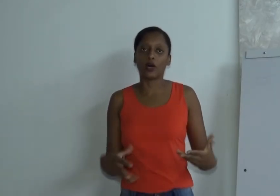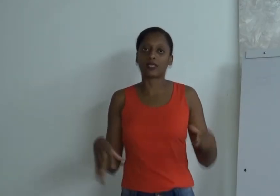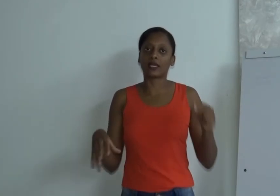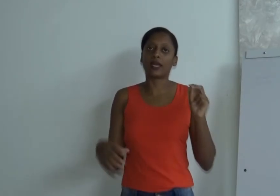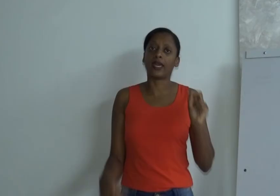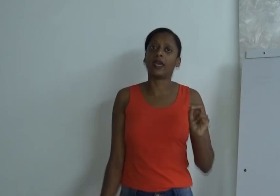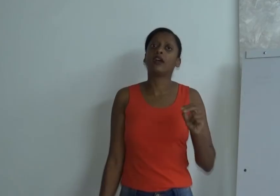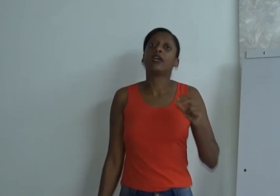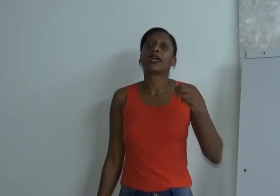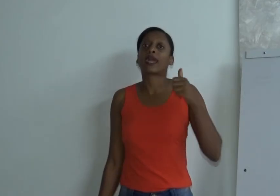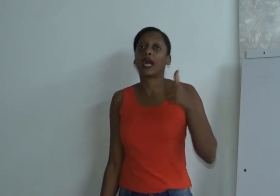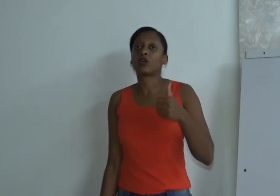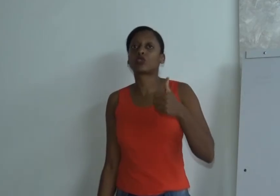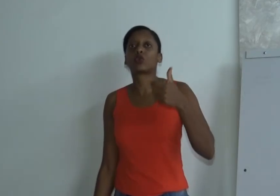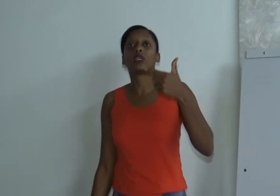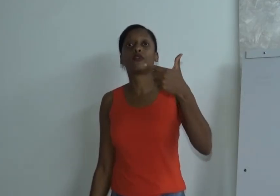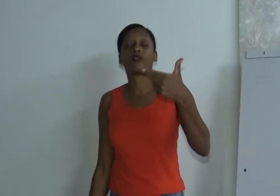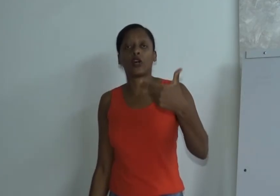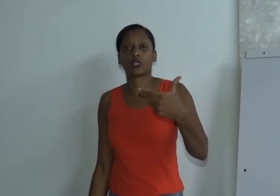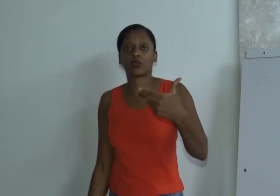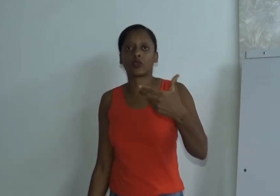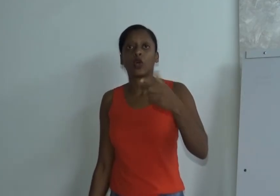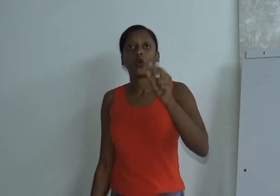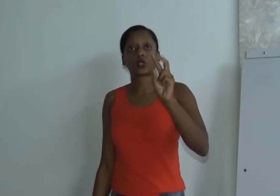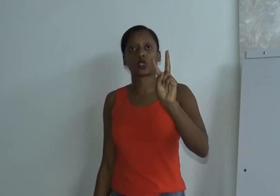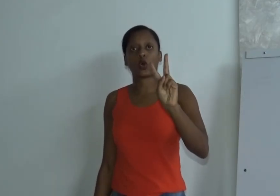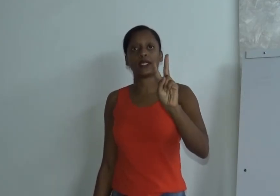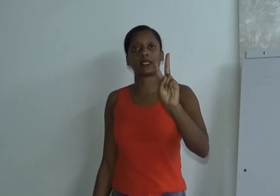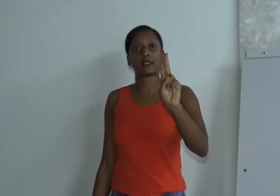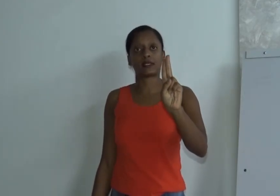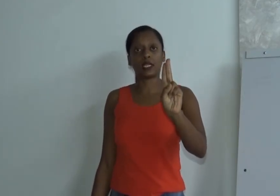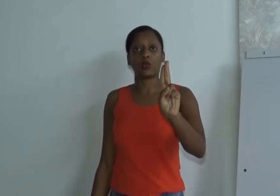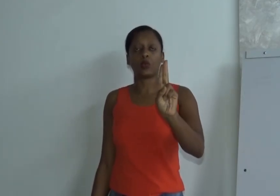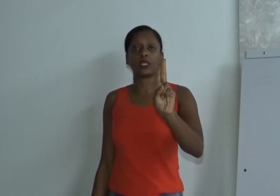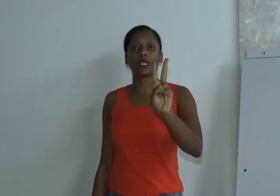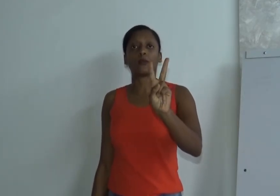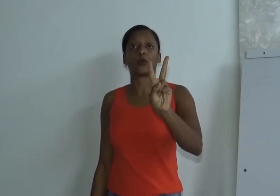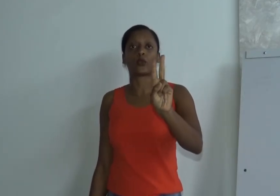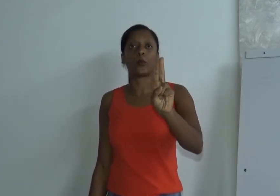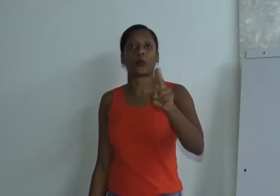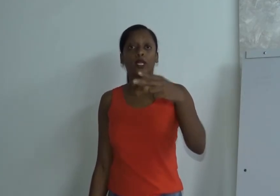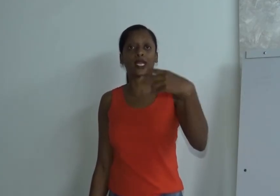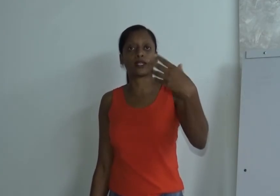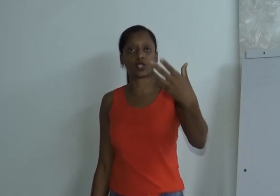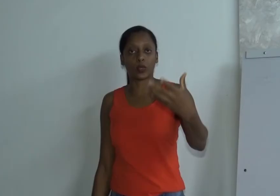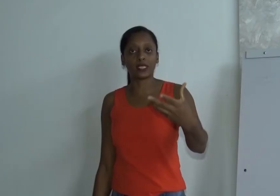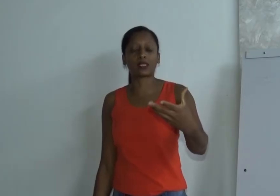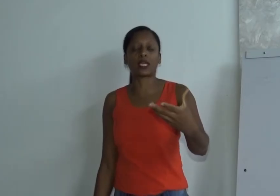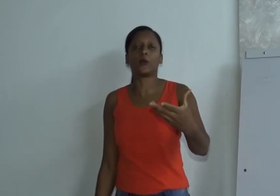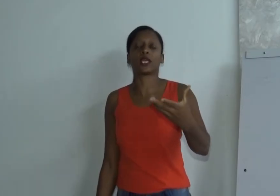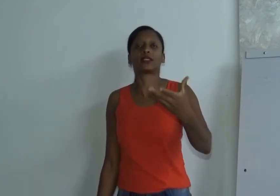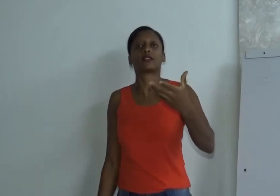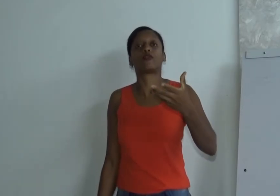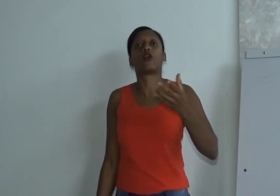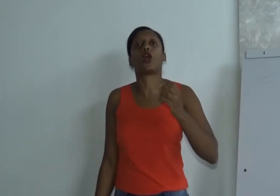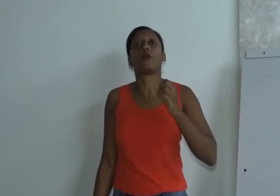óssea é cálcio e fósforo. Os dois se unem por ligações químicas e formam